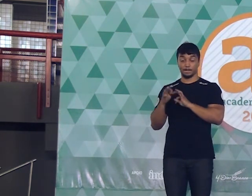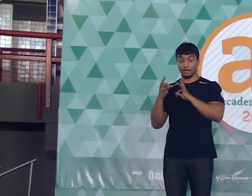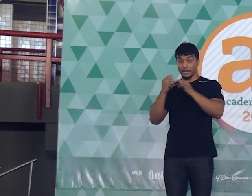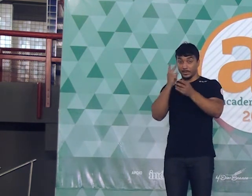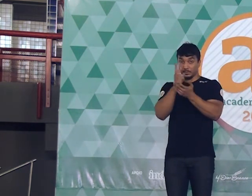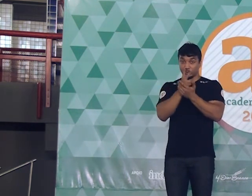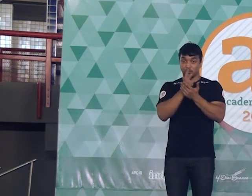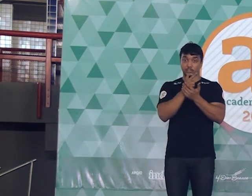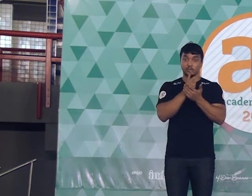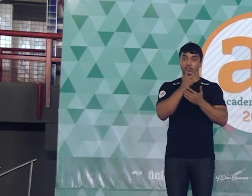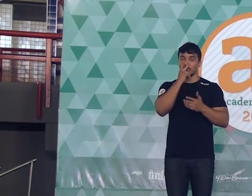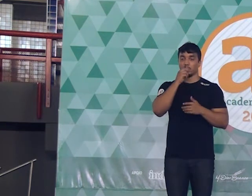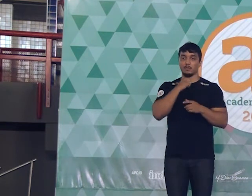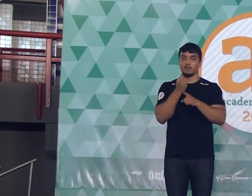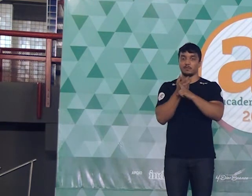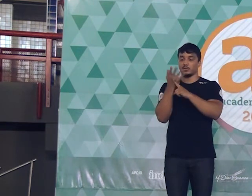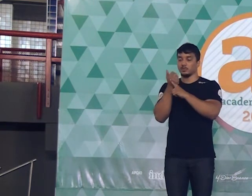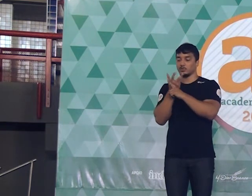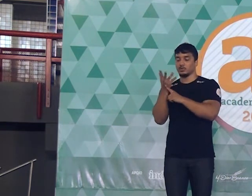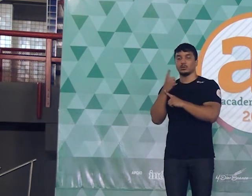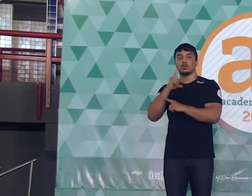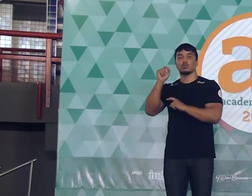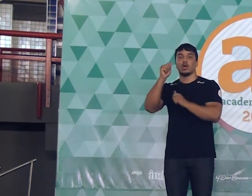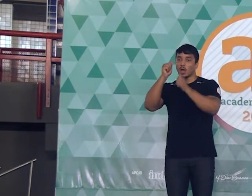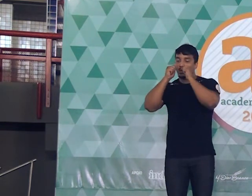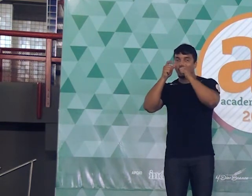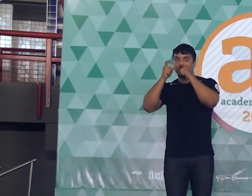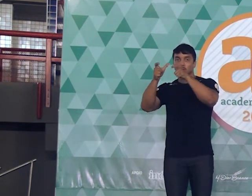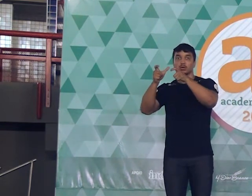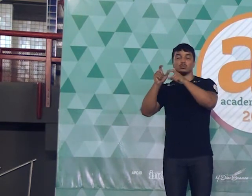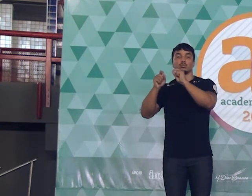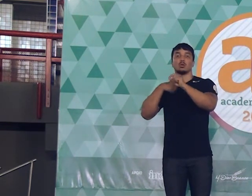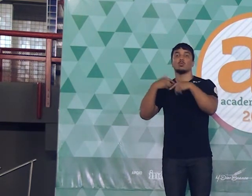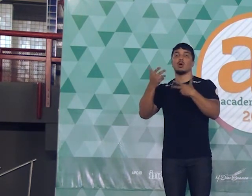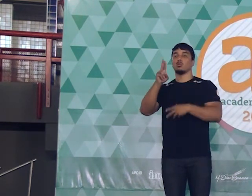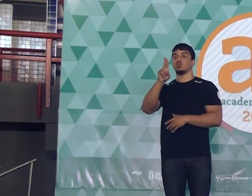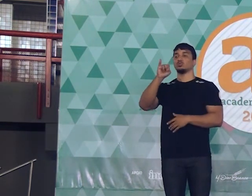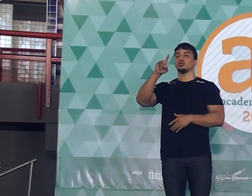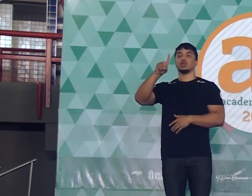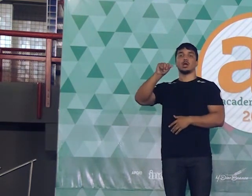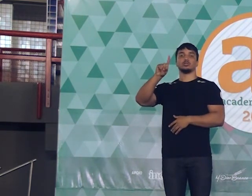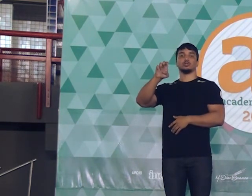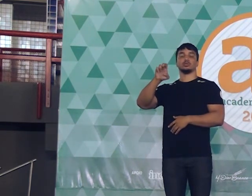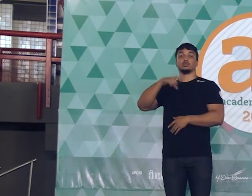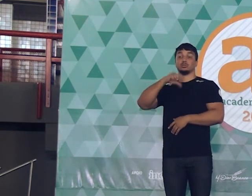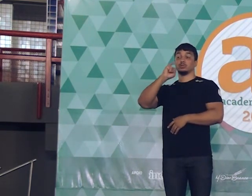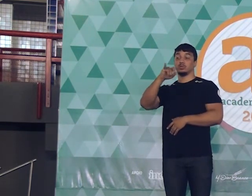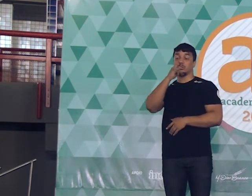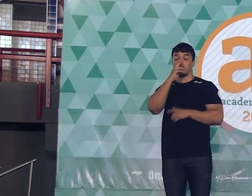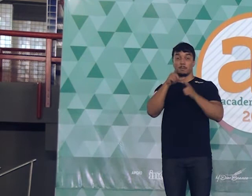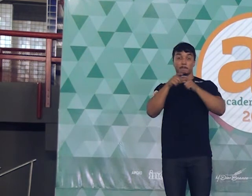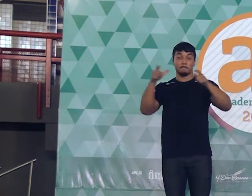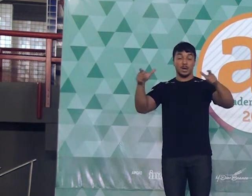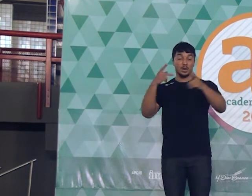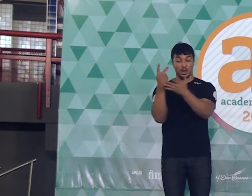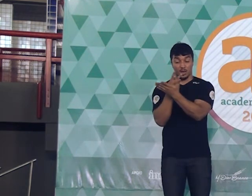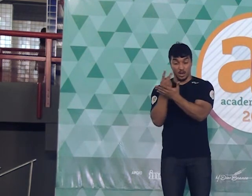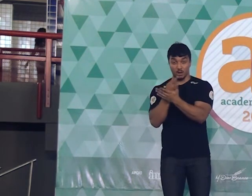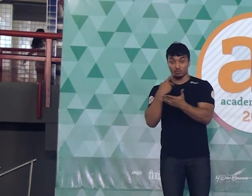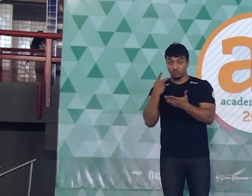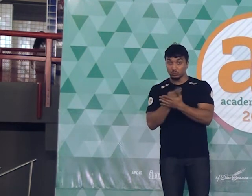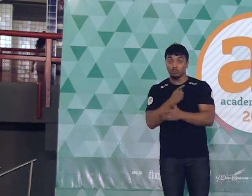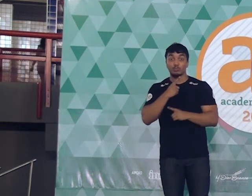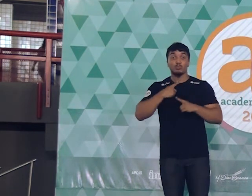vida que você pegar a questão de física, você vai ficar atento e atenta às unidades. A maior causa de erro das questões